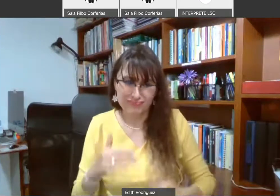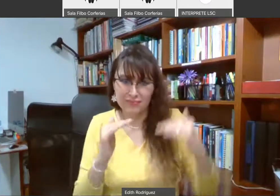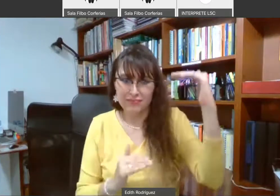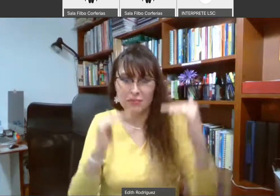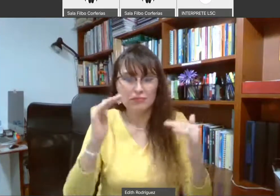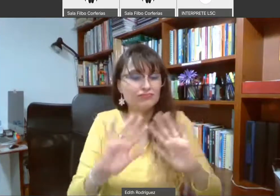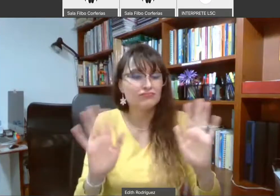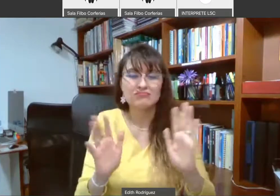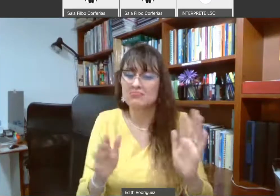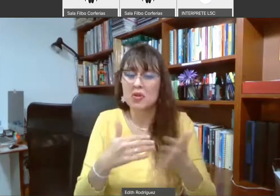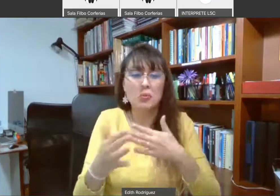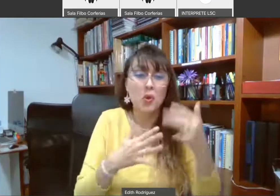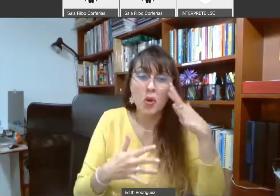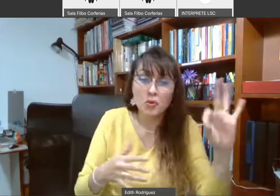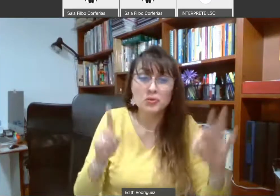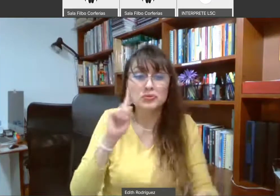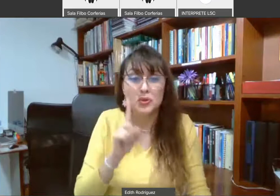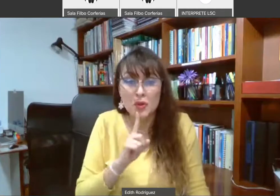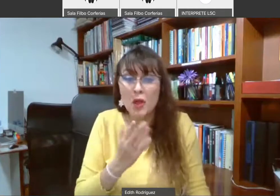pueden practicar la lectura.